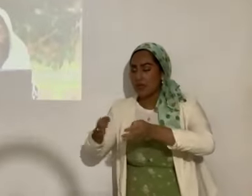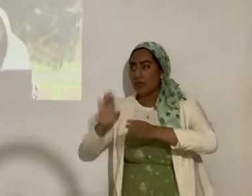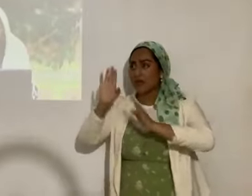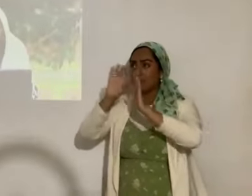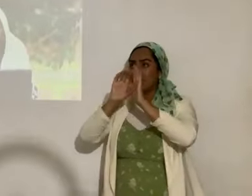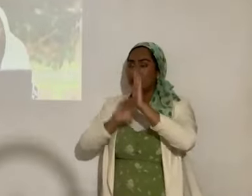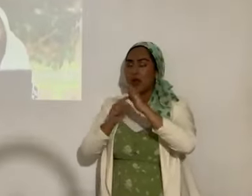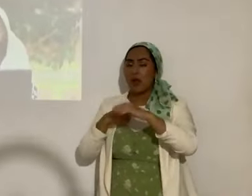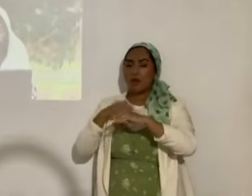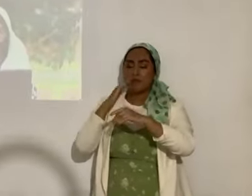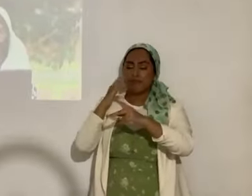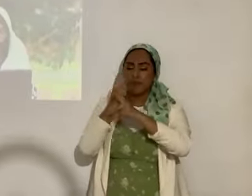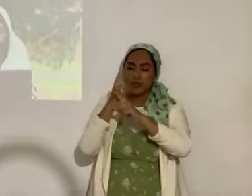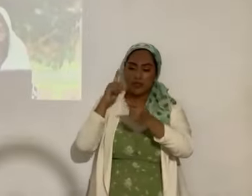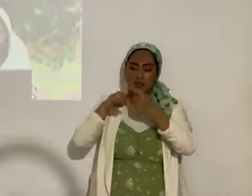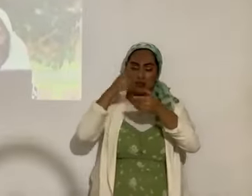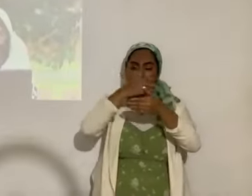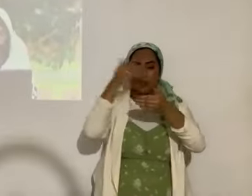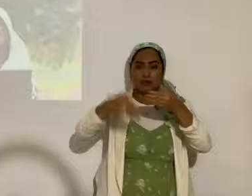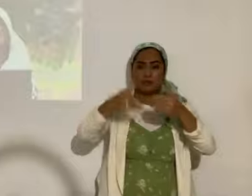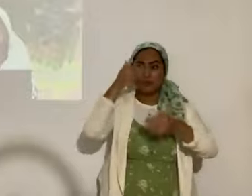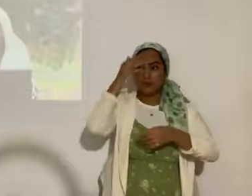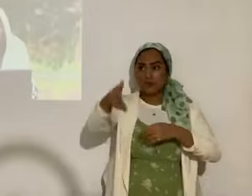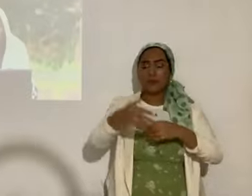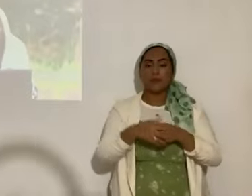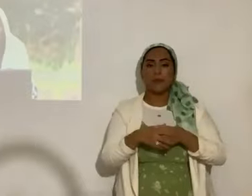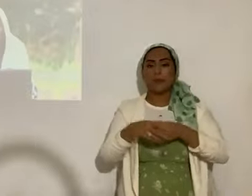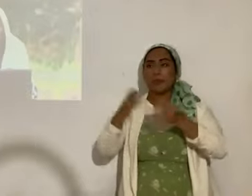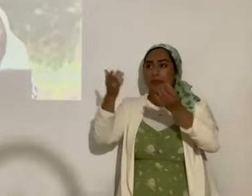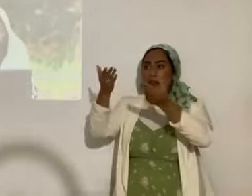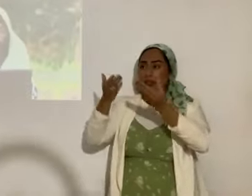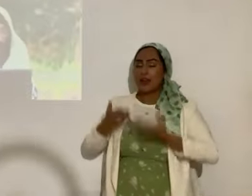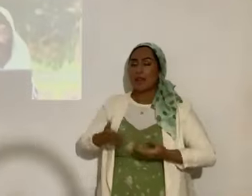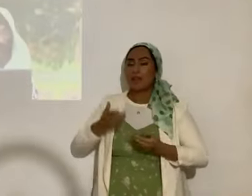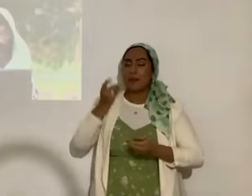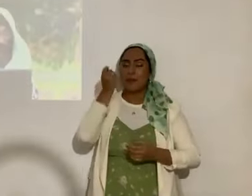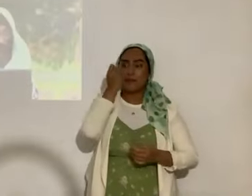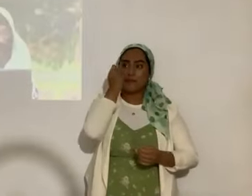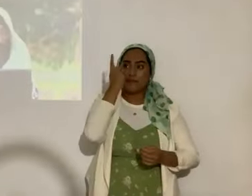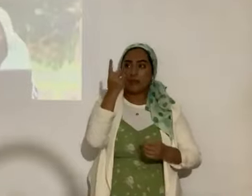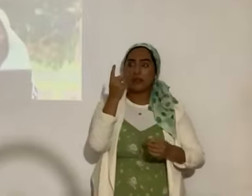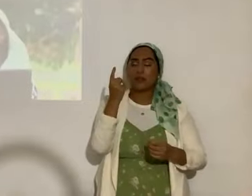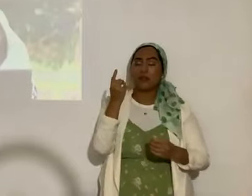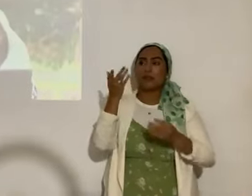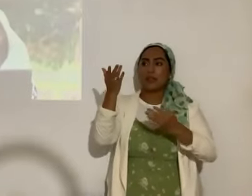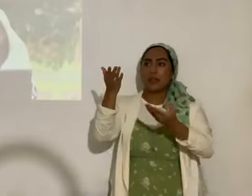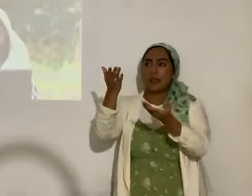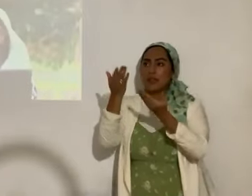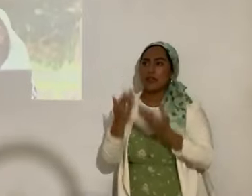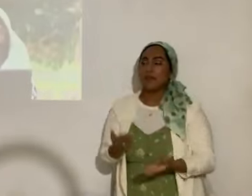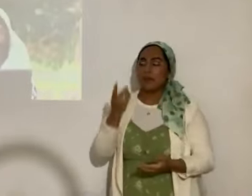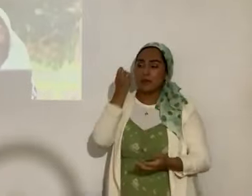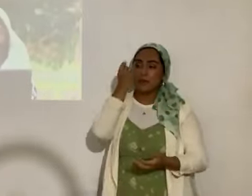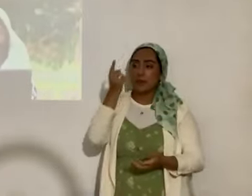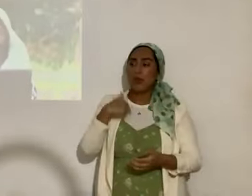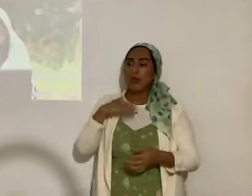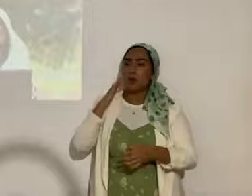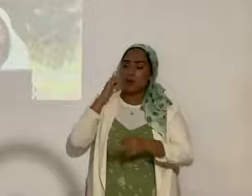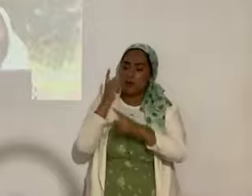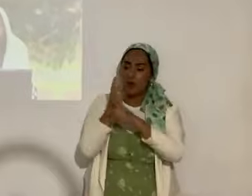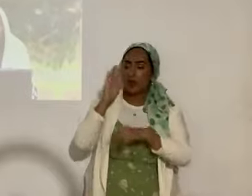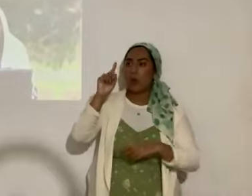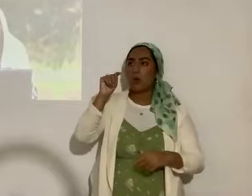estatutos y lo guardaré hasta el fin el 34 Dame entendimiento una vez más dame entendimiento y